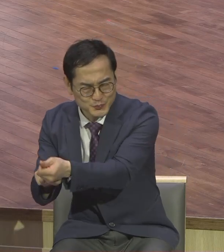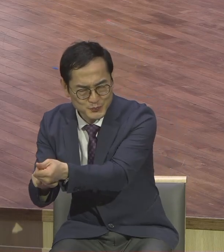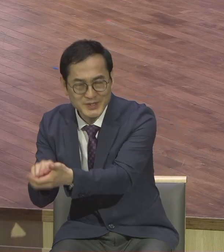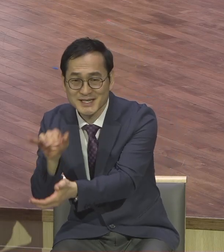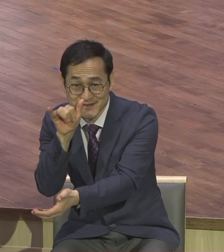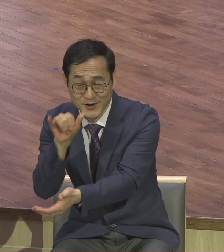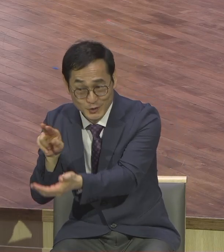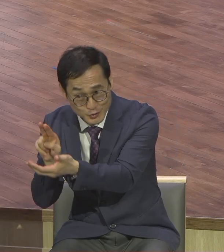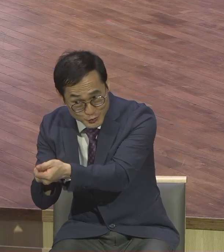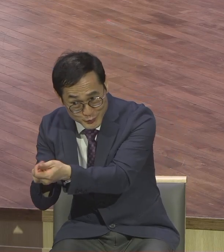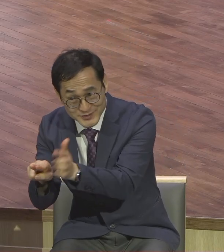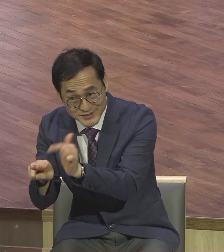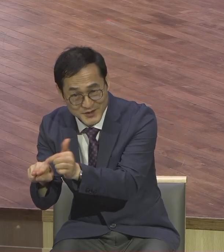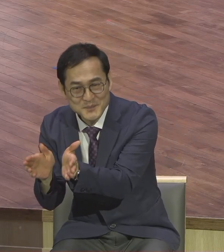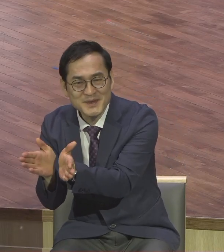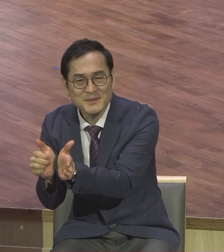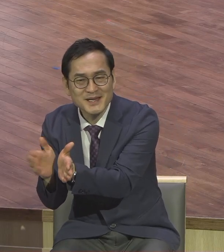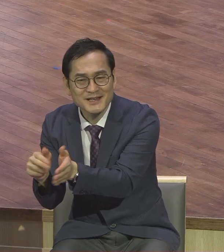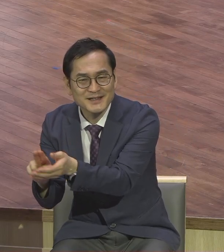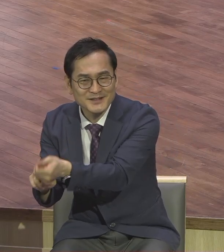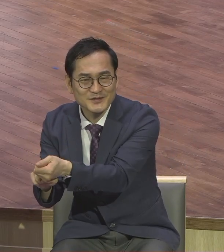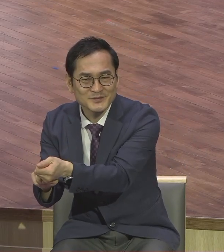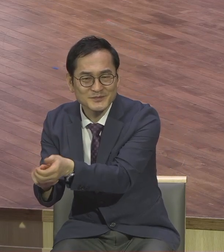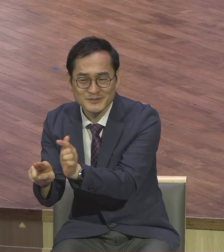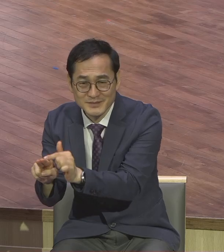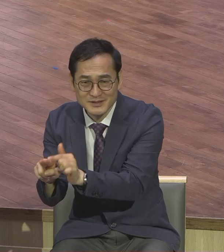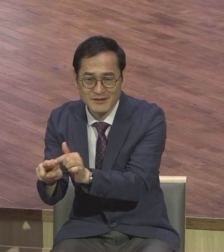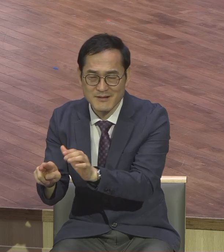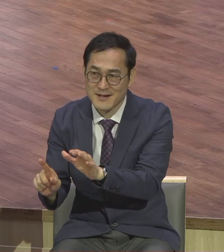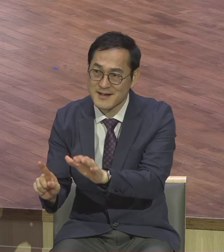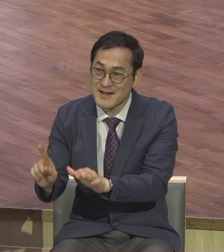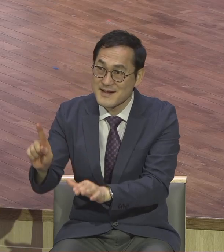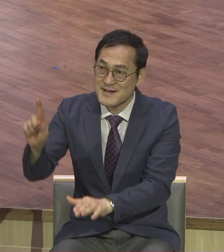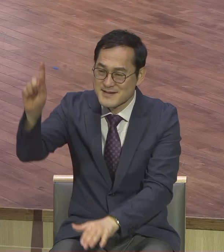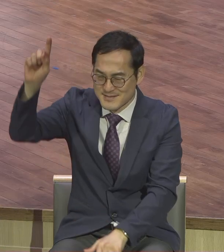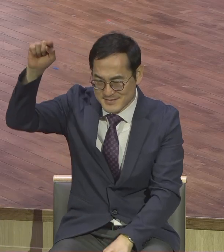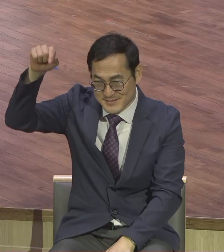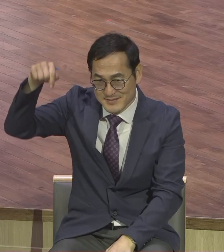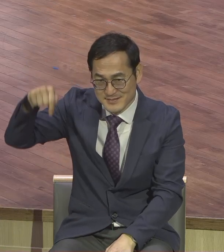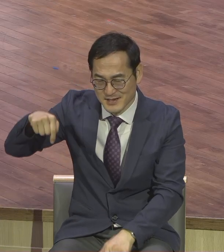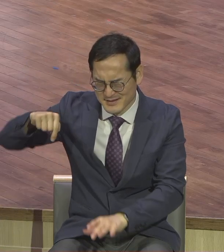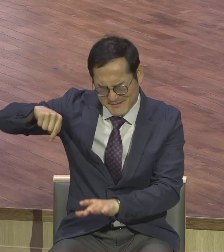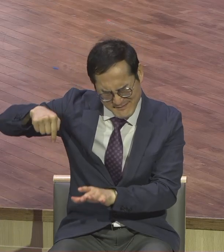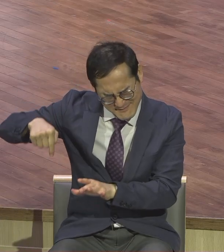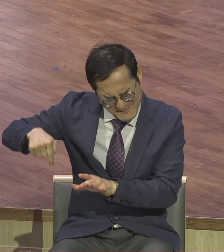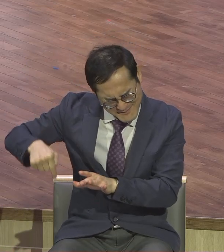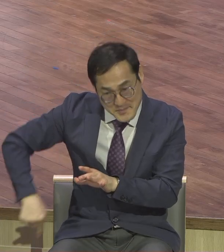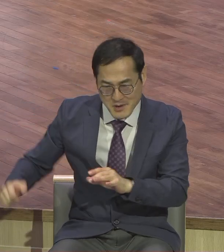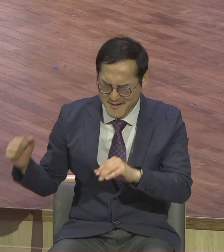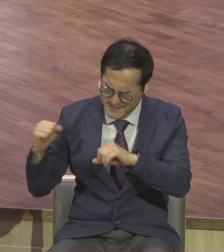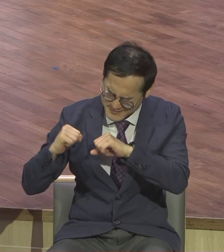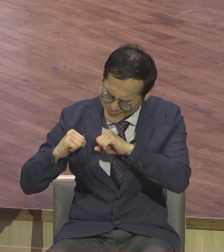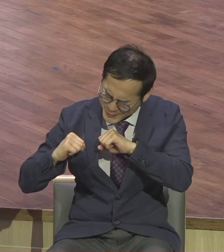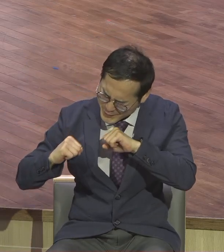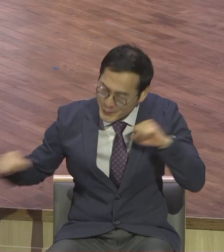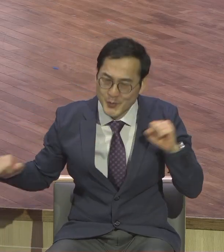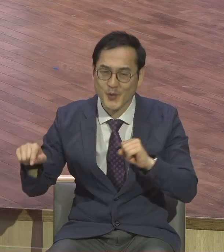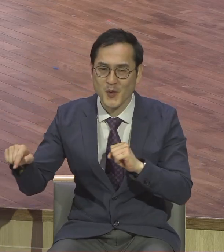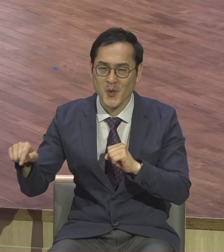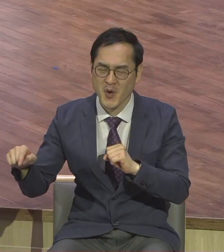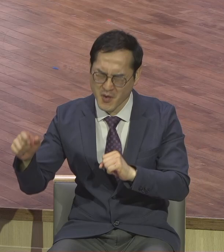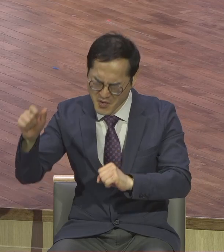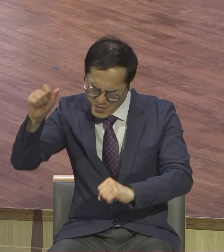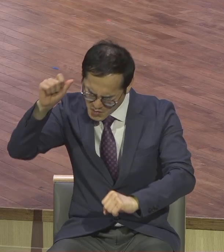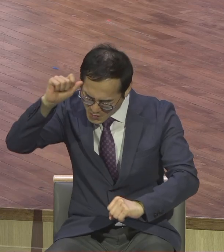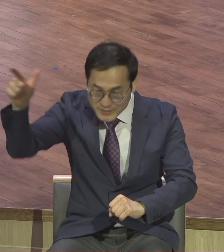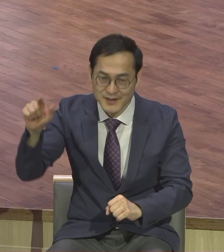놀라운 비밀, 그 넓이와 높이와 길이와 깊이를 알아라. 그리스도 안에 감추어져 있는